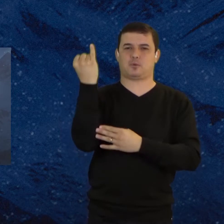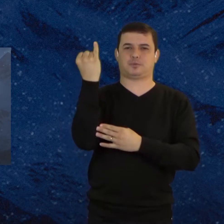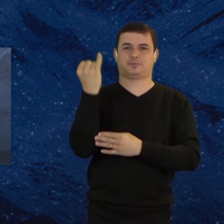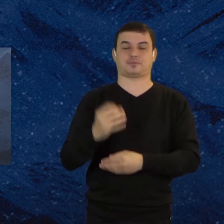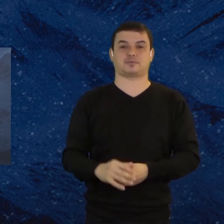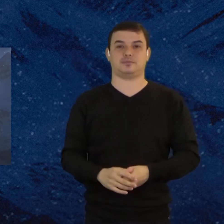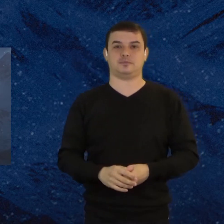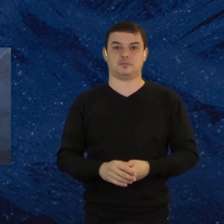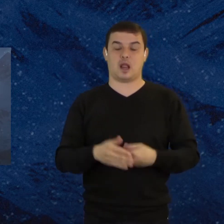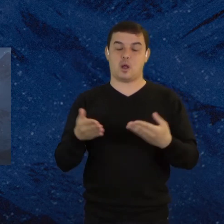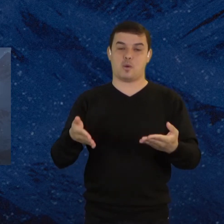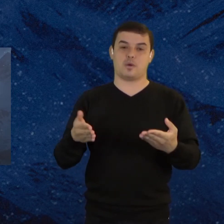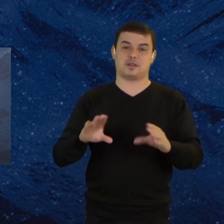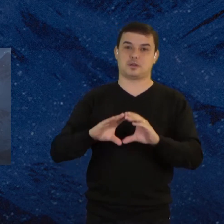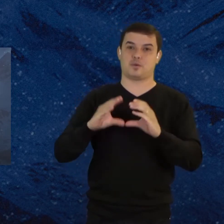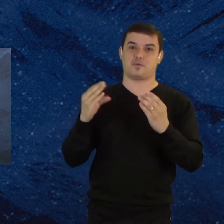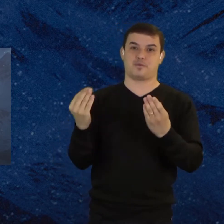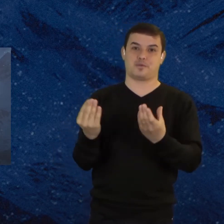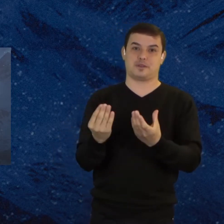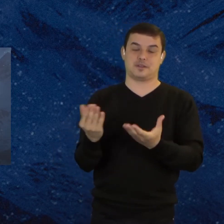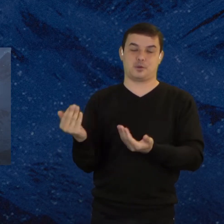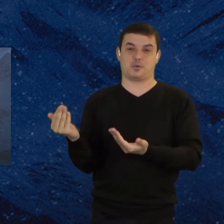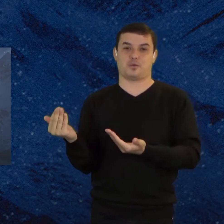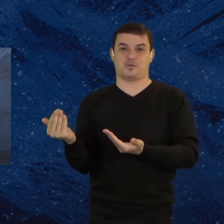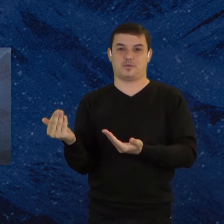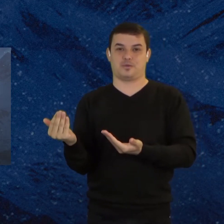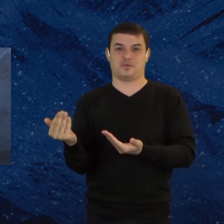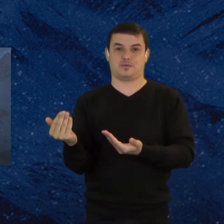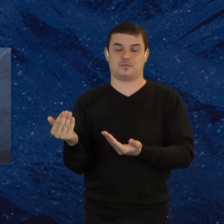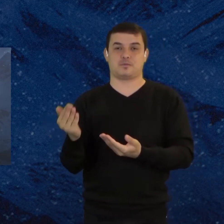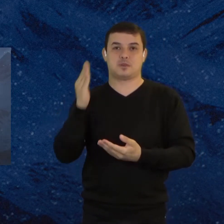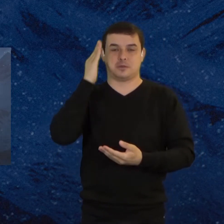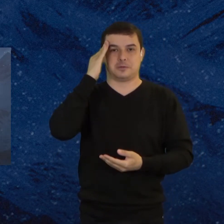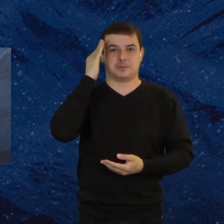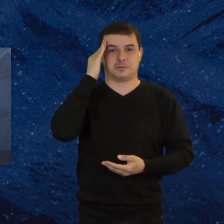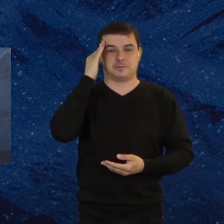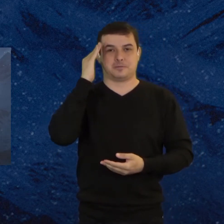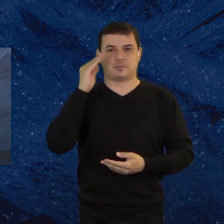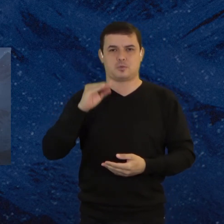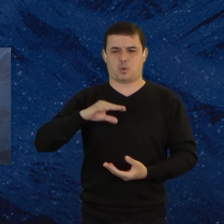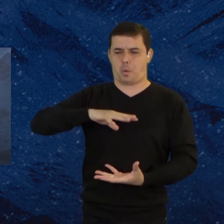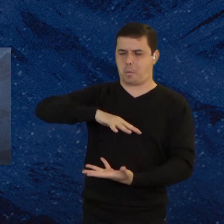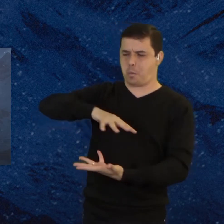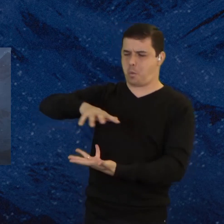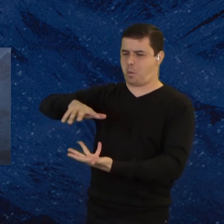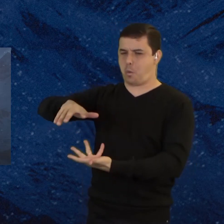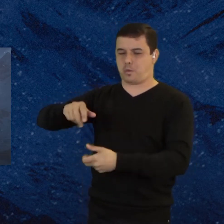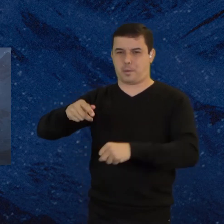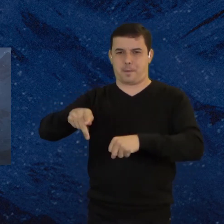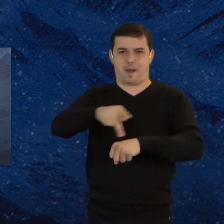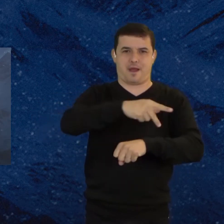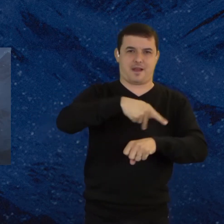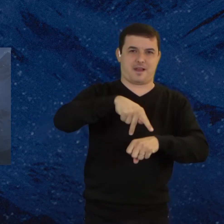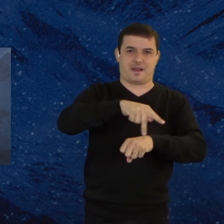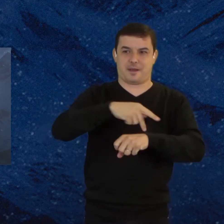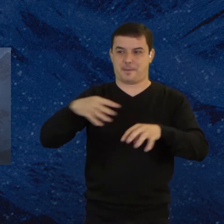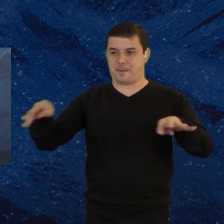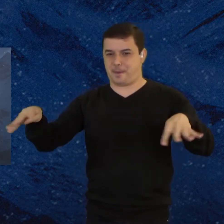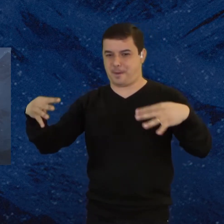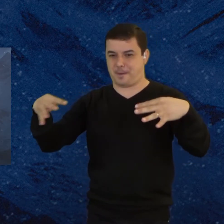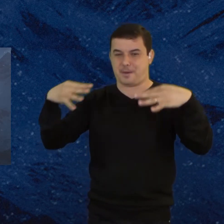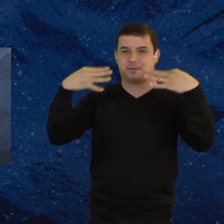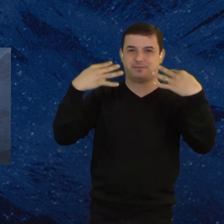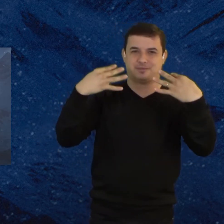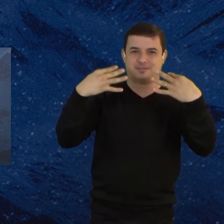nesta conferência. E sabemos que todos os continentes, toda a terra está